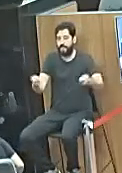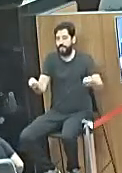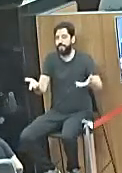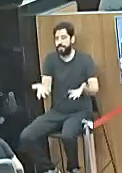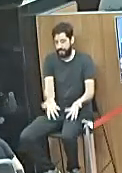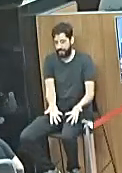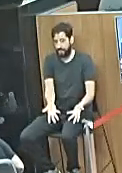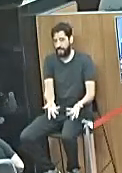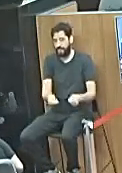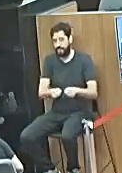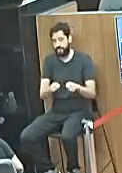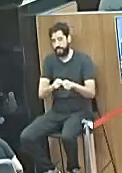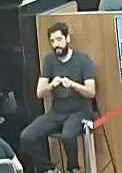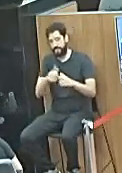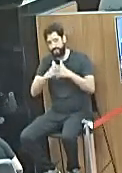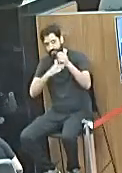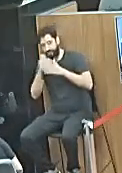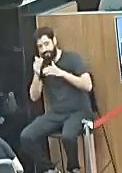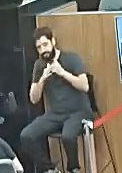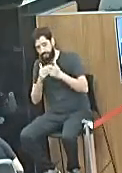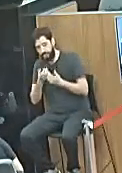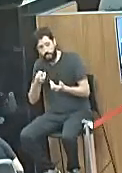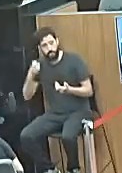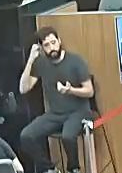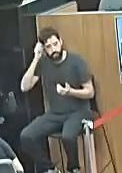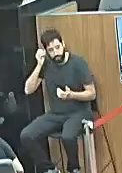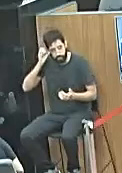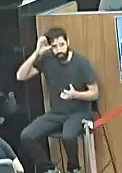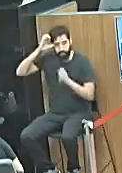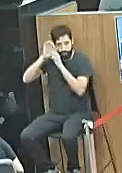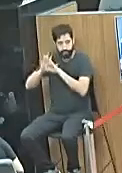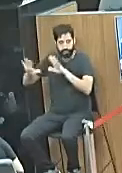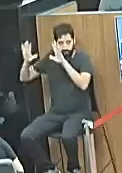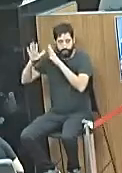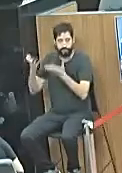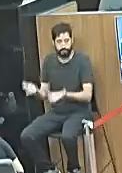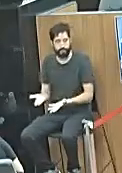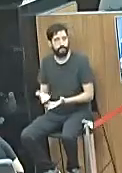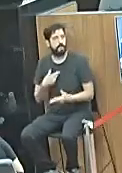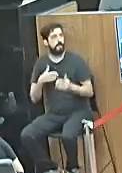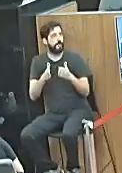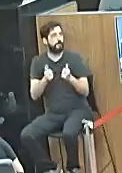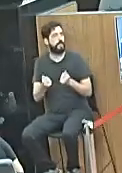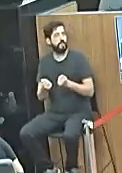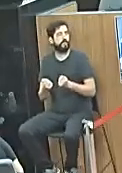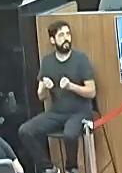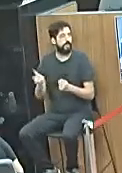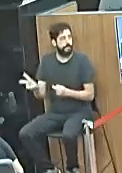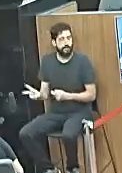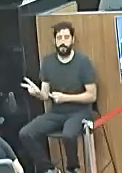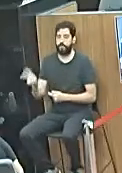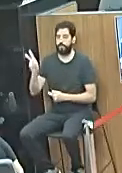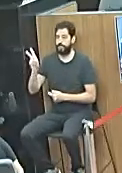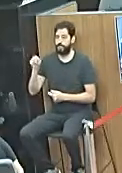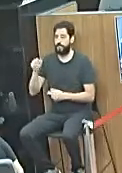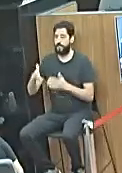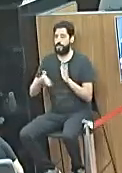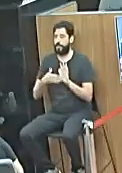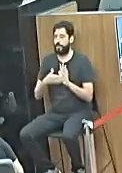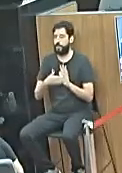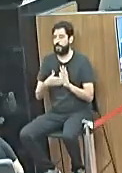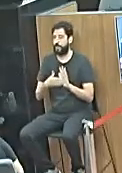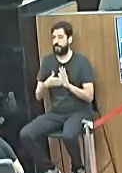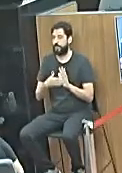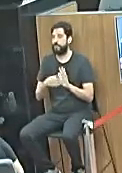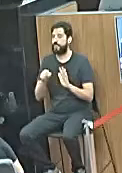de gerar produção e conhecimento nas diversas dimensões a gente vem pedir valorizar esses proposta valorizar